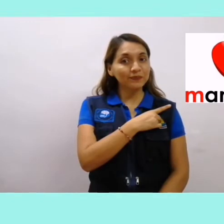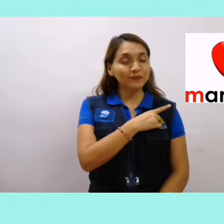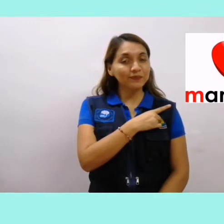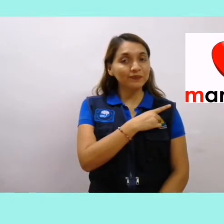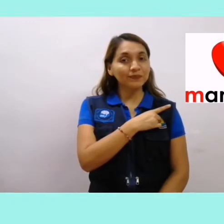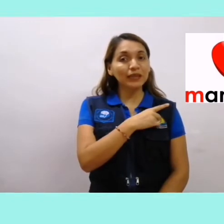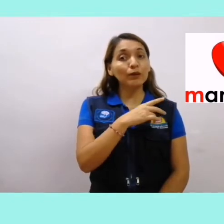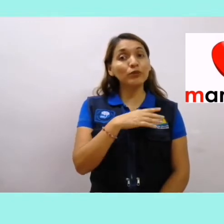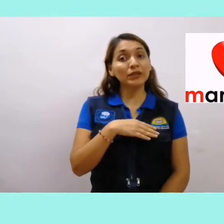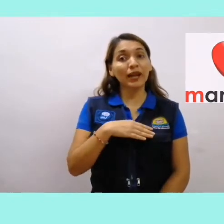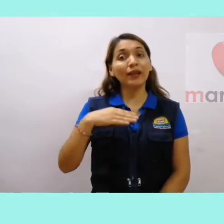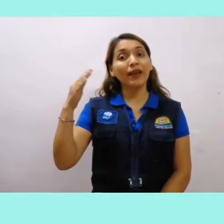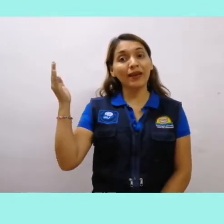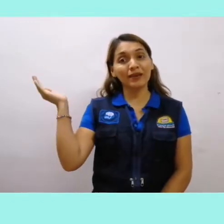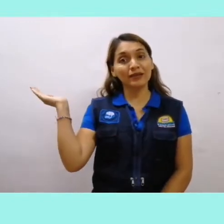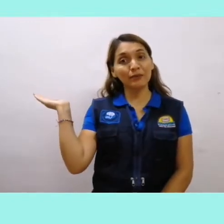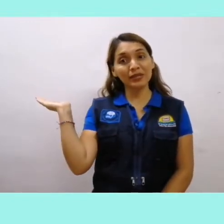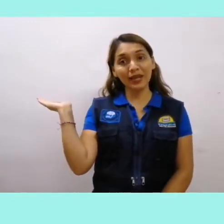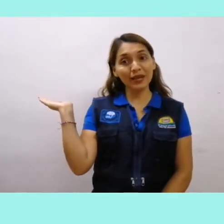Que mostrar esta manzana